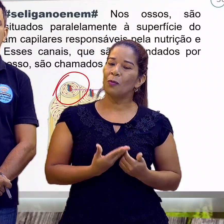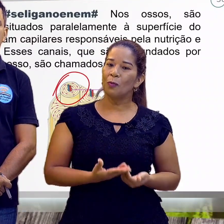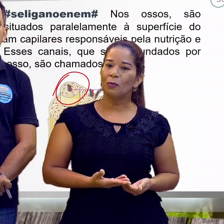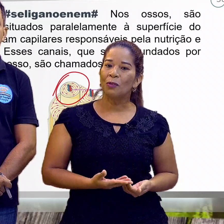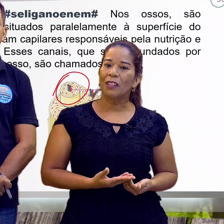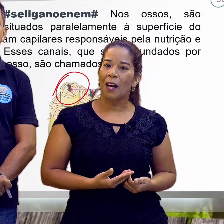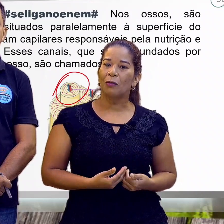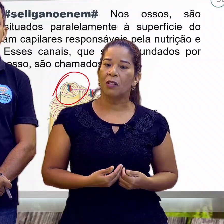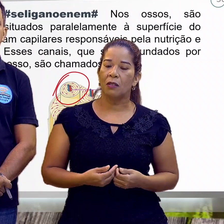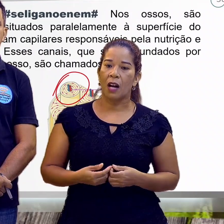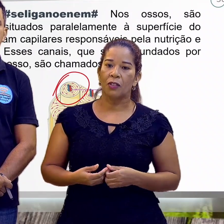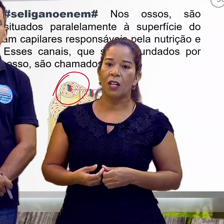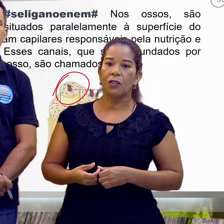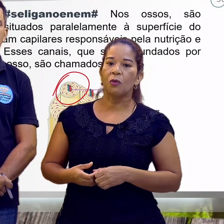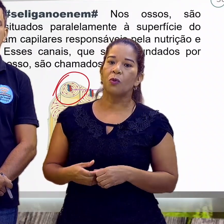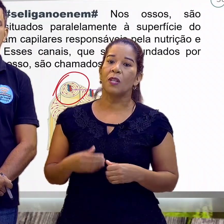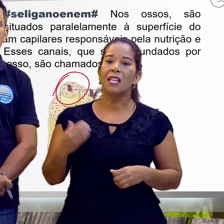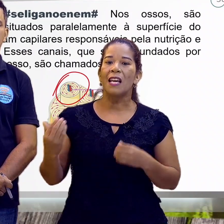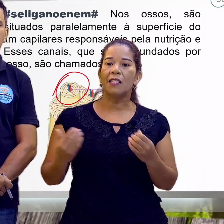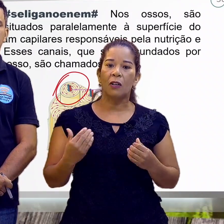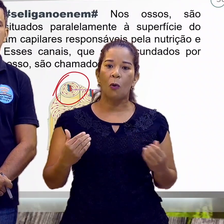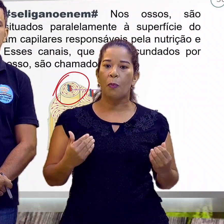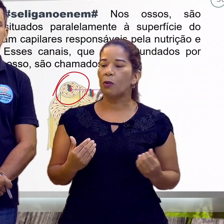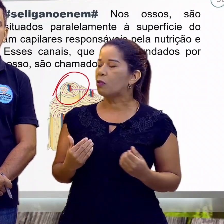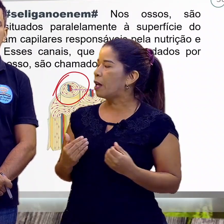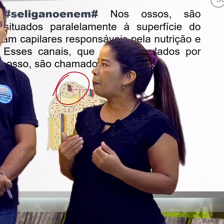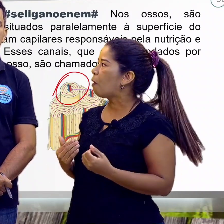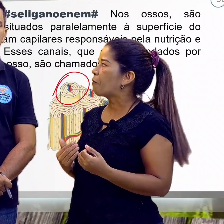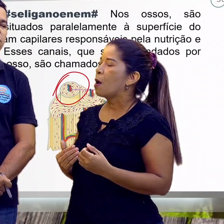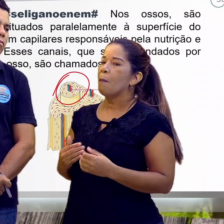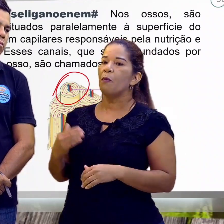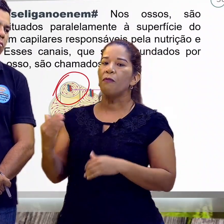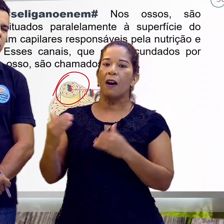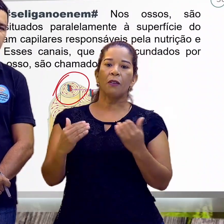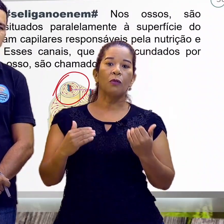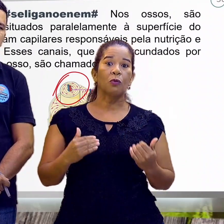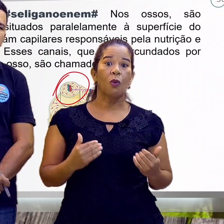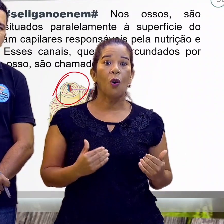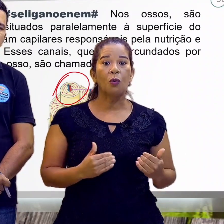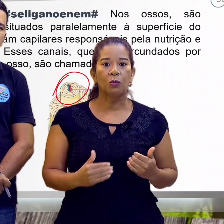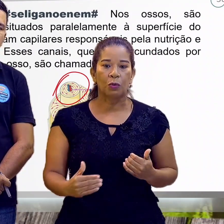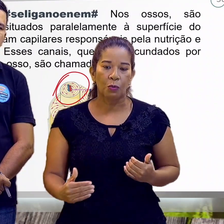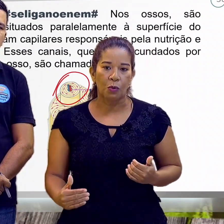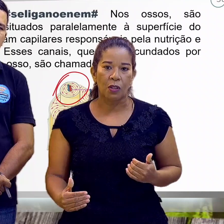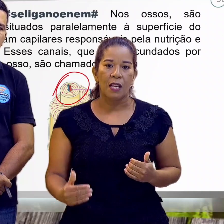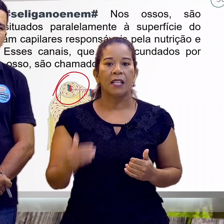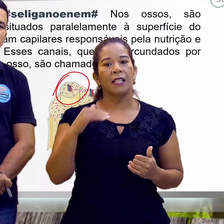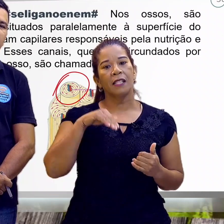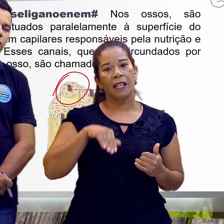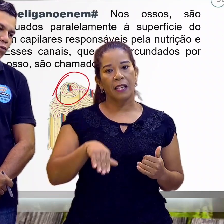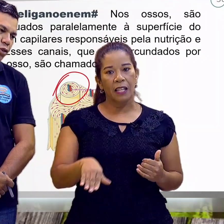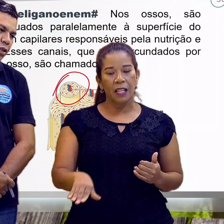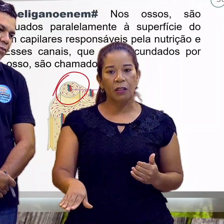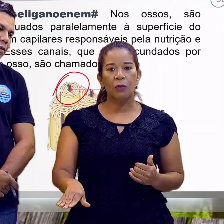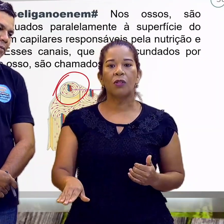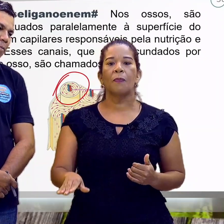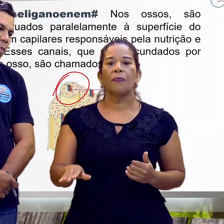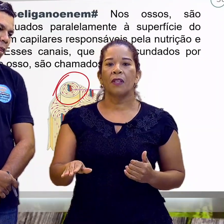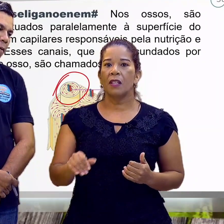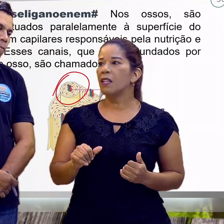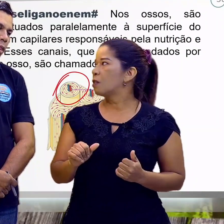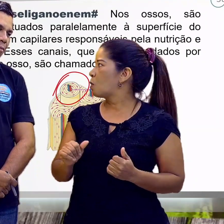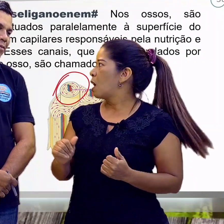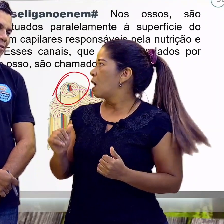no segundo, que é o tecido cartilaginoso. E esse é composto, né, prof? Por vários outros tecido inseridos.